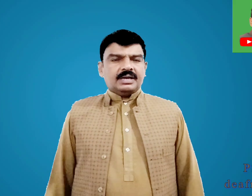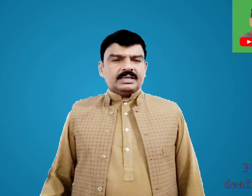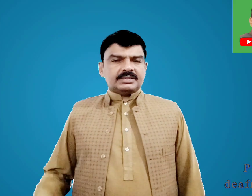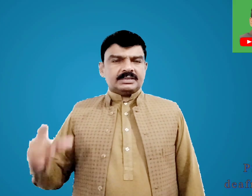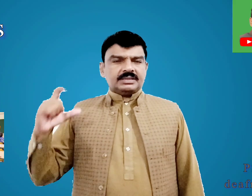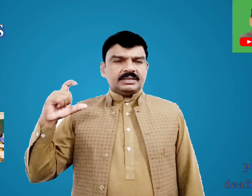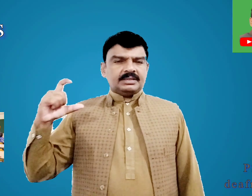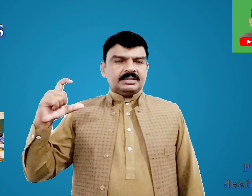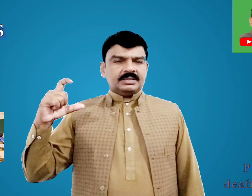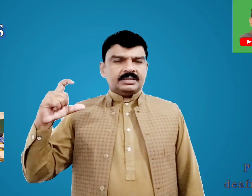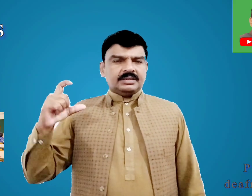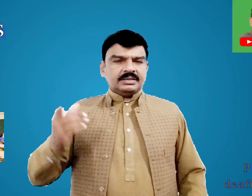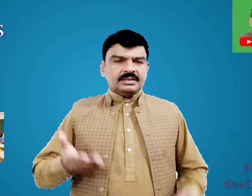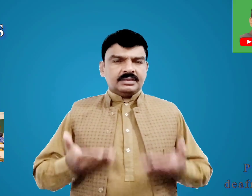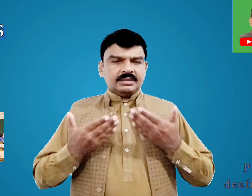क्लास